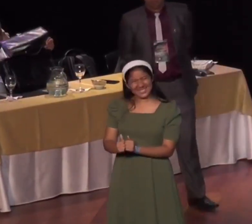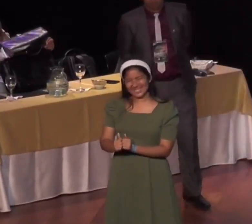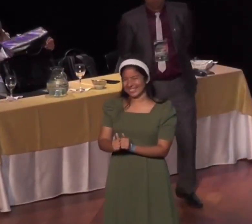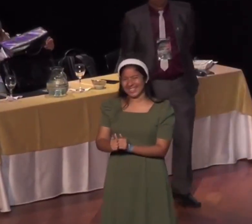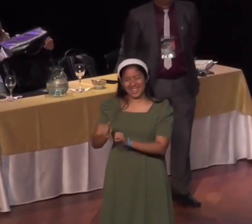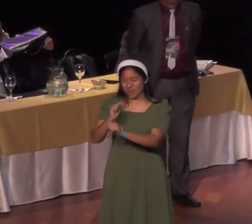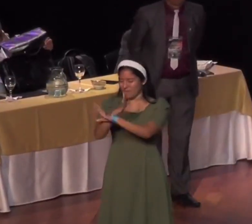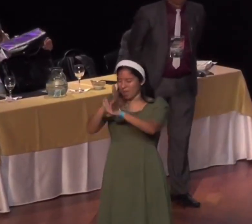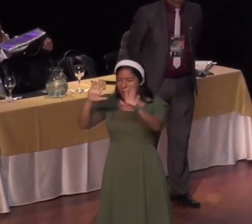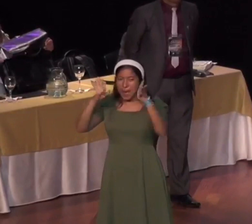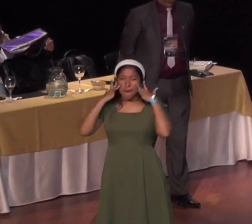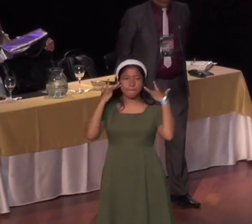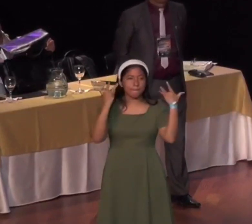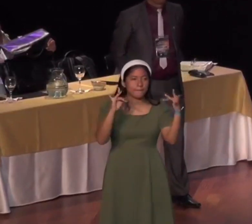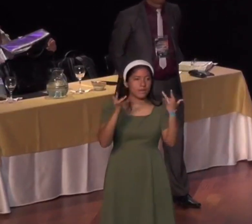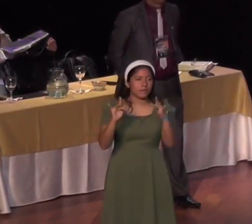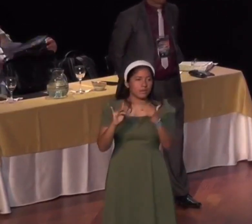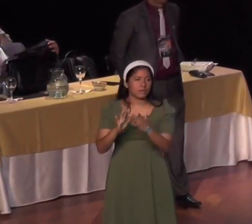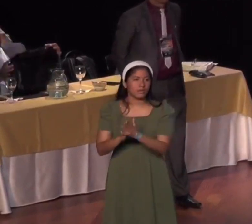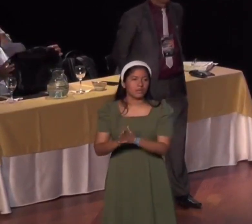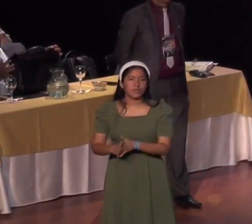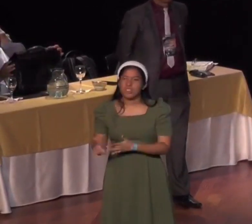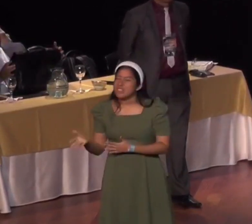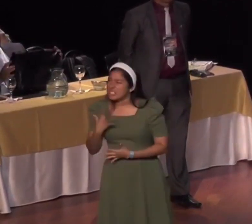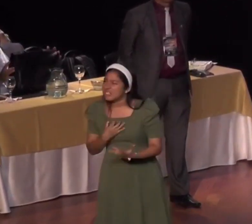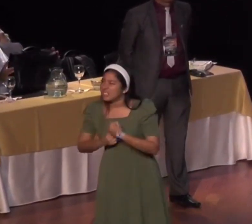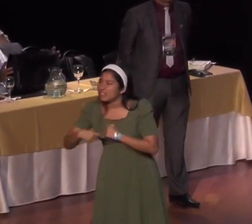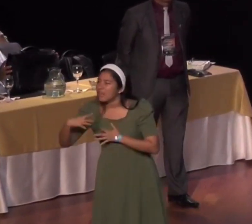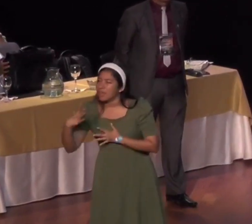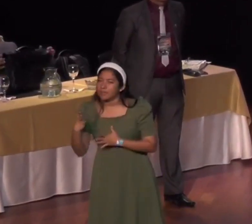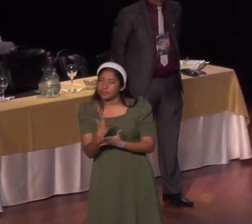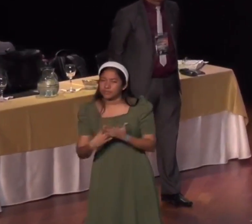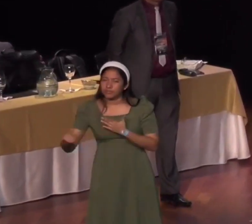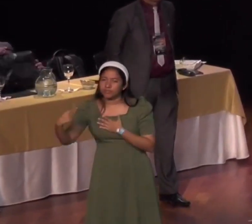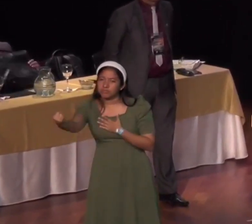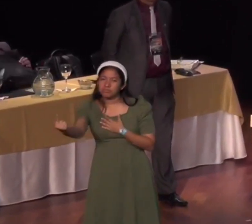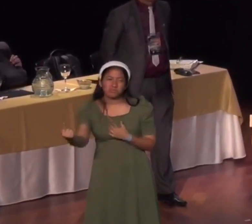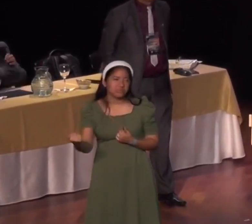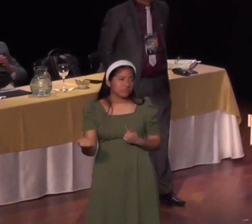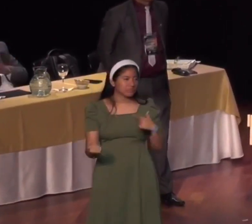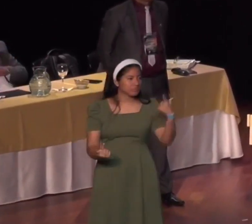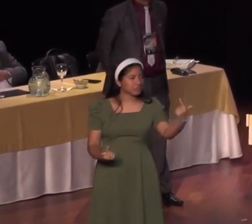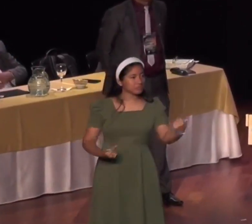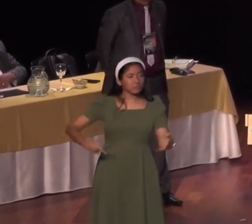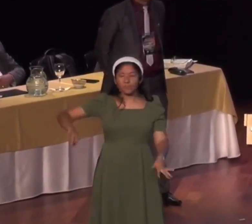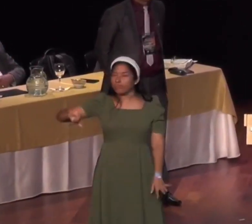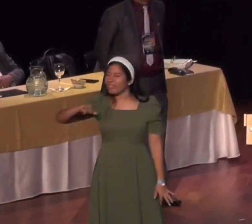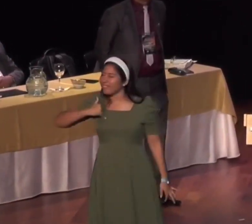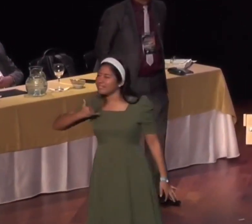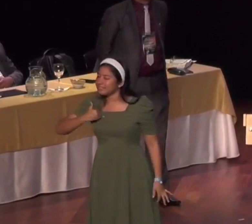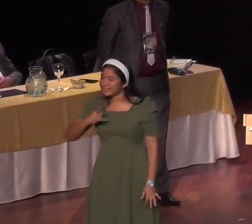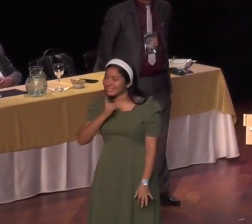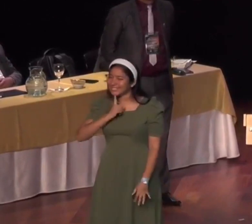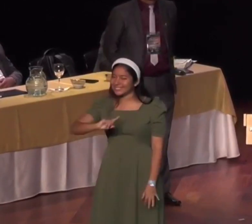¿Será que puedes salir de ahí si quieres correr acá? Había un muchacho que dijo, yo